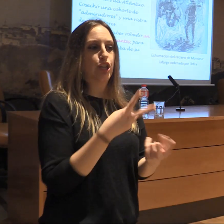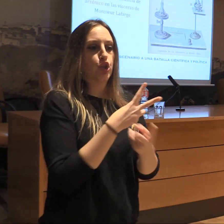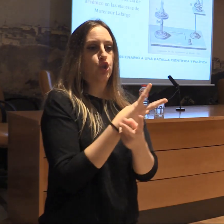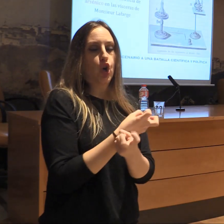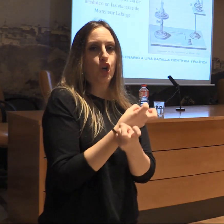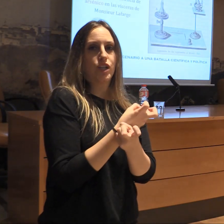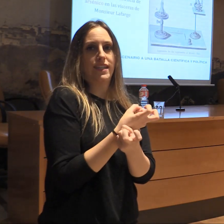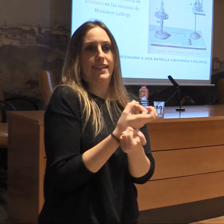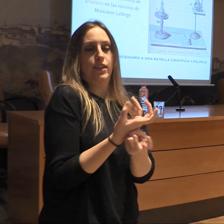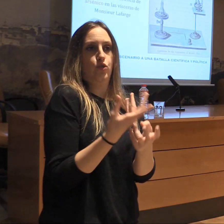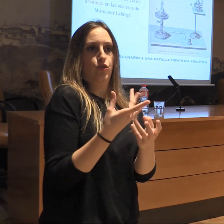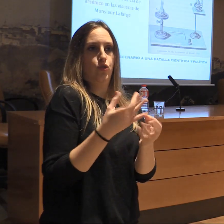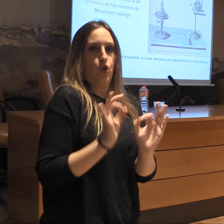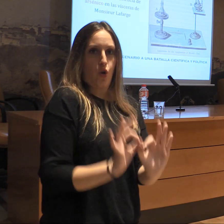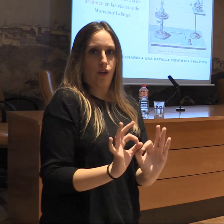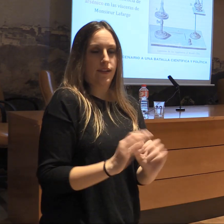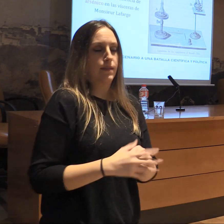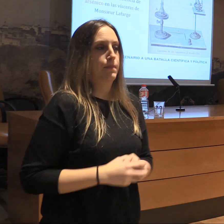una persona que nació,